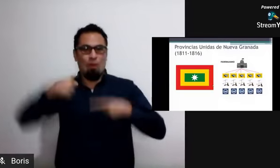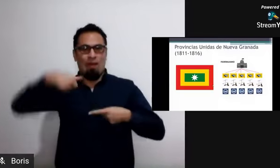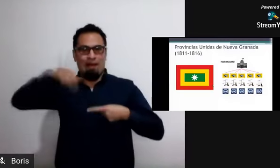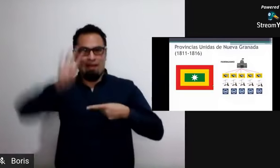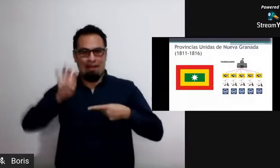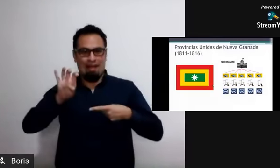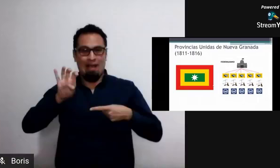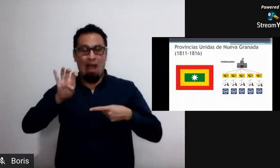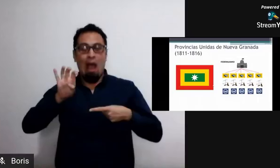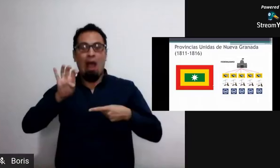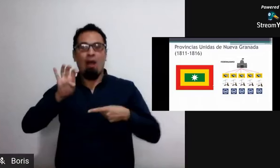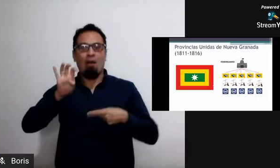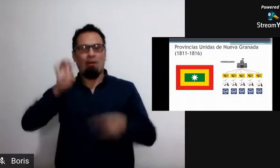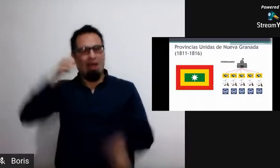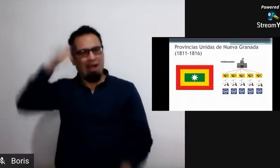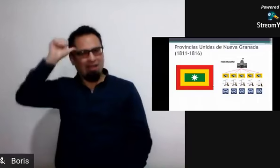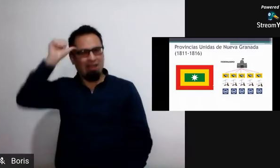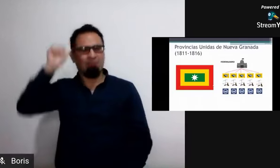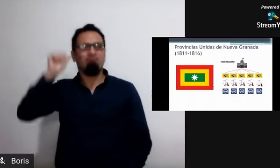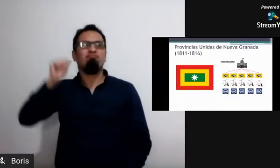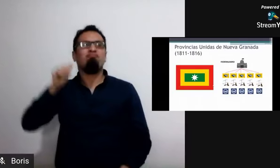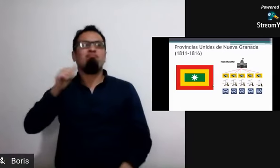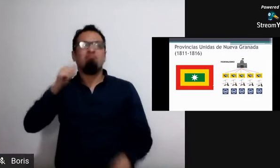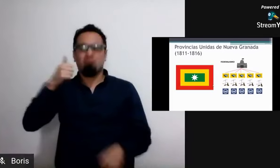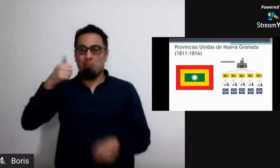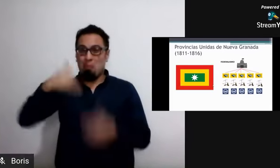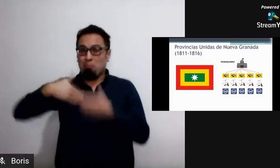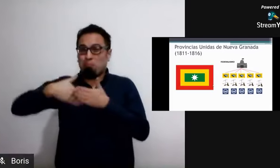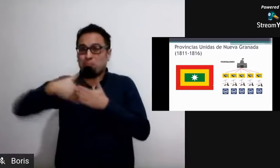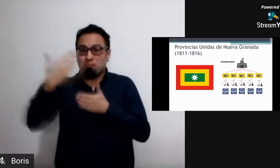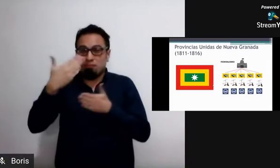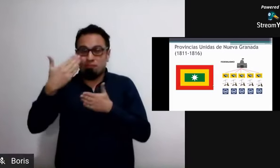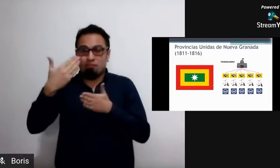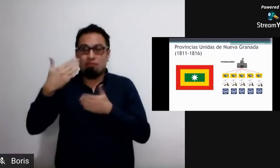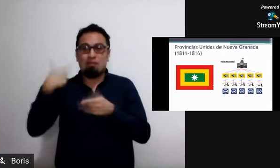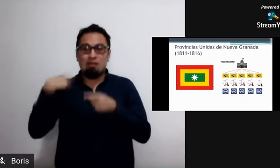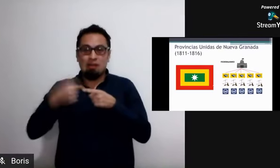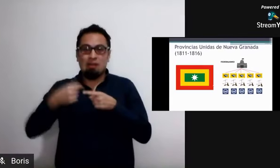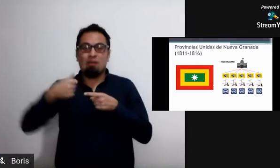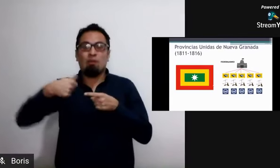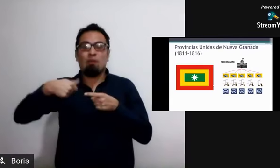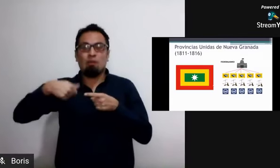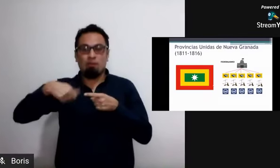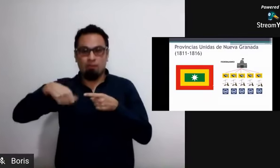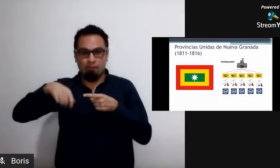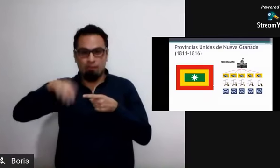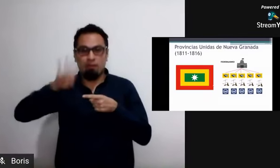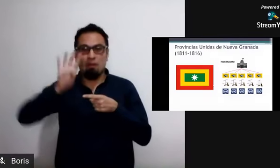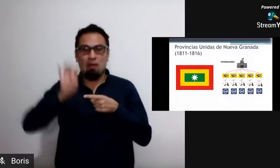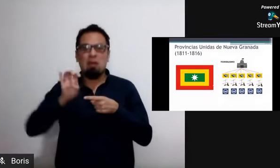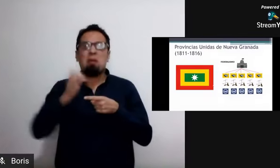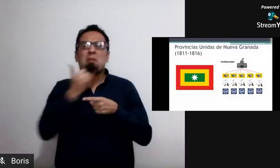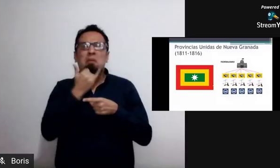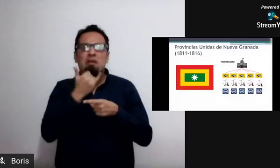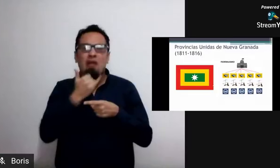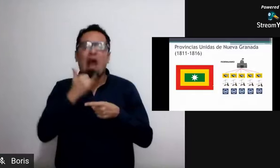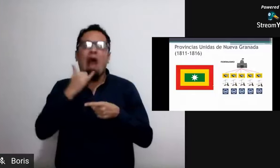Ok, entonces, en el siglo XIX específicamente,